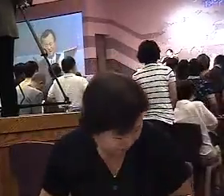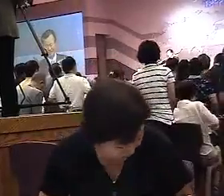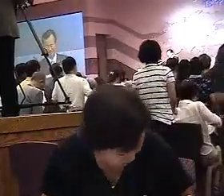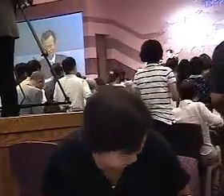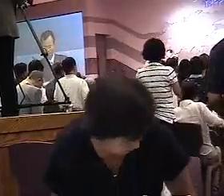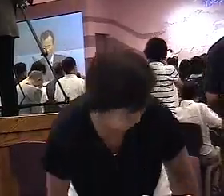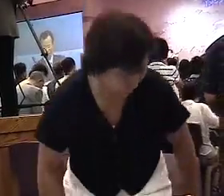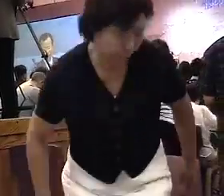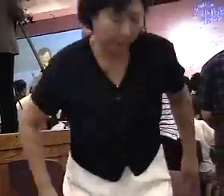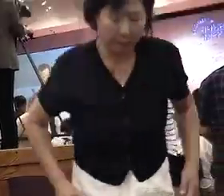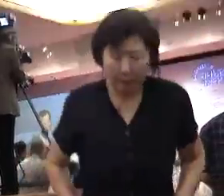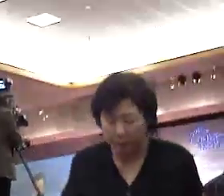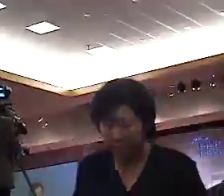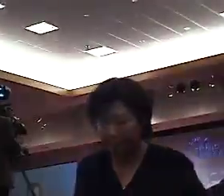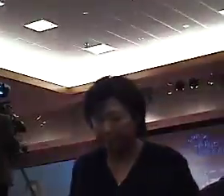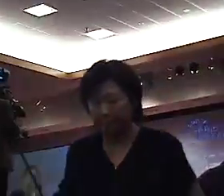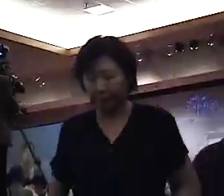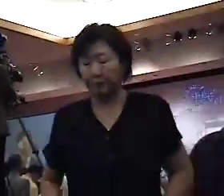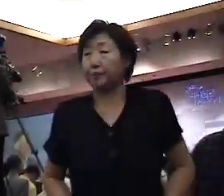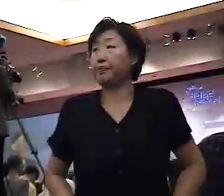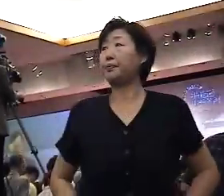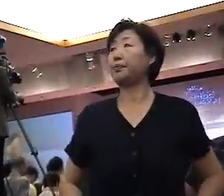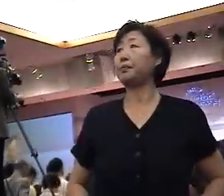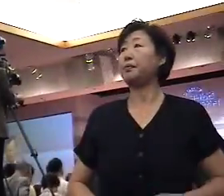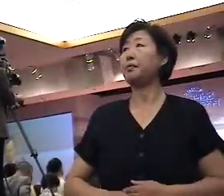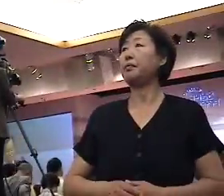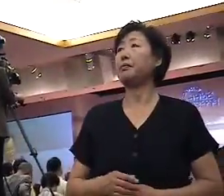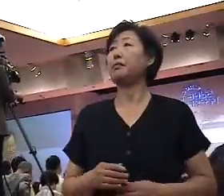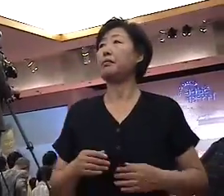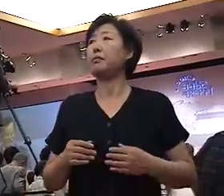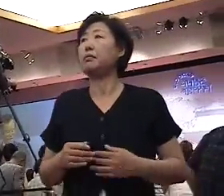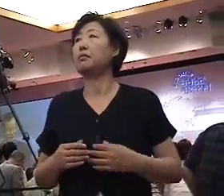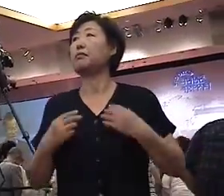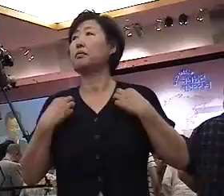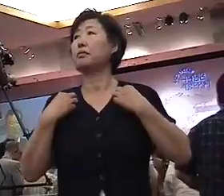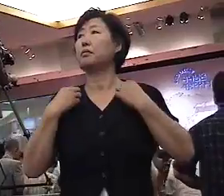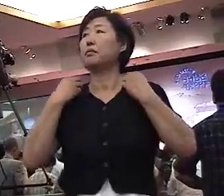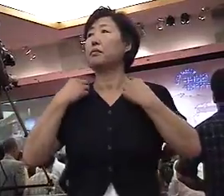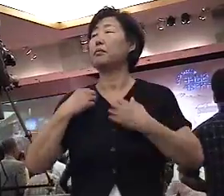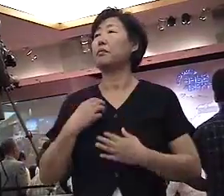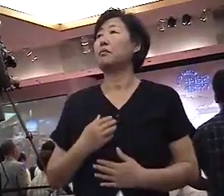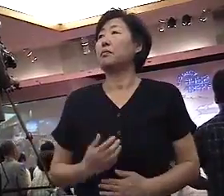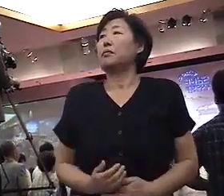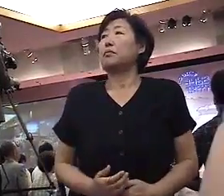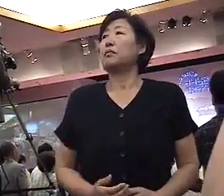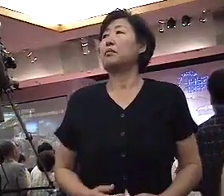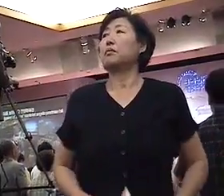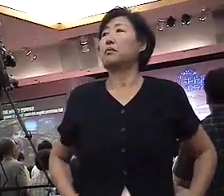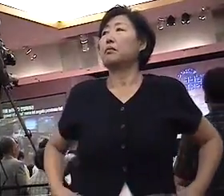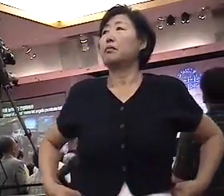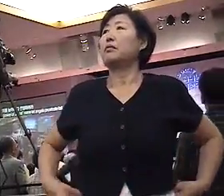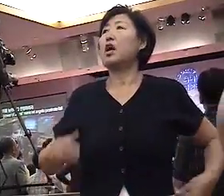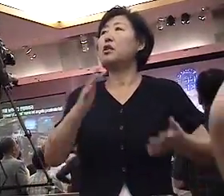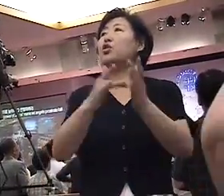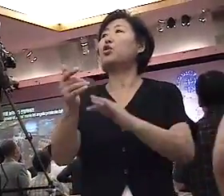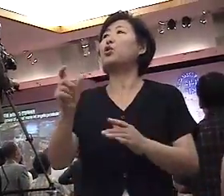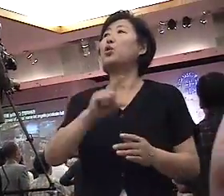찬양하여 합니다.